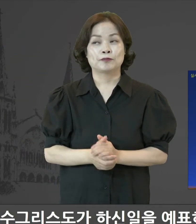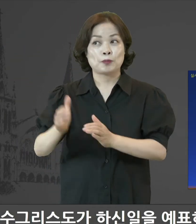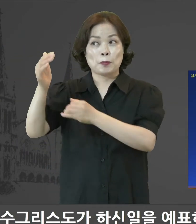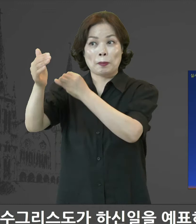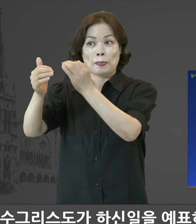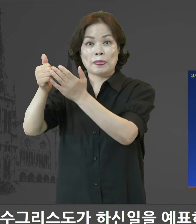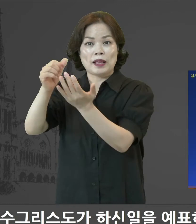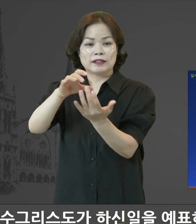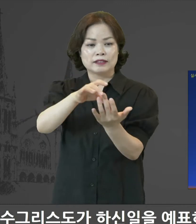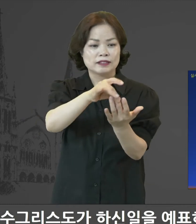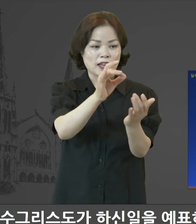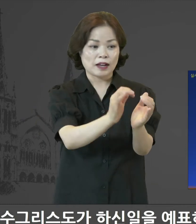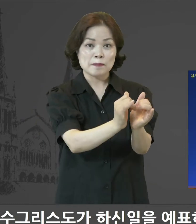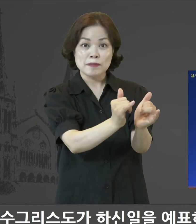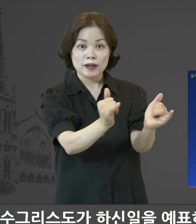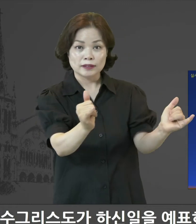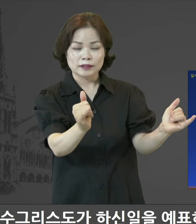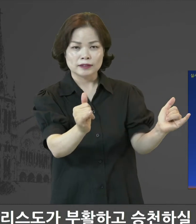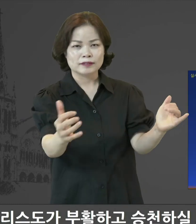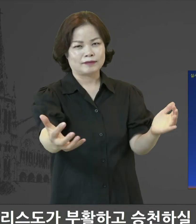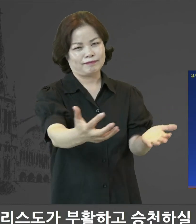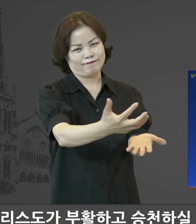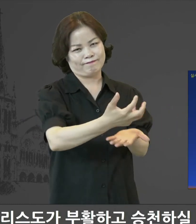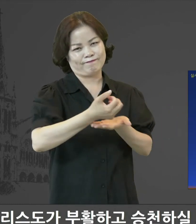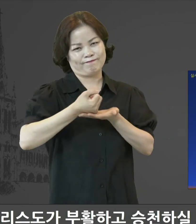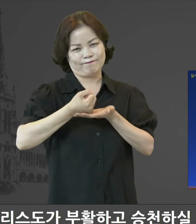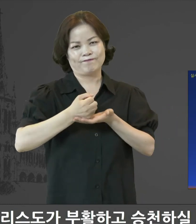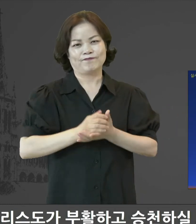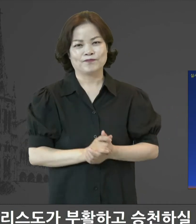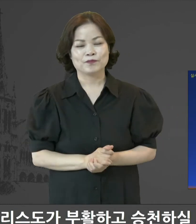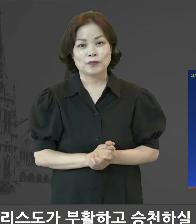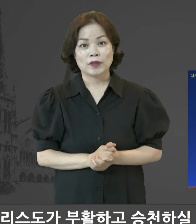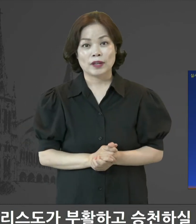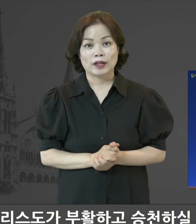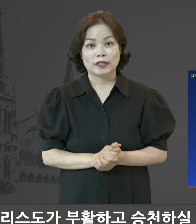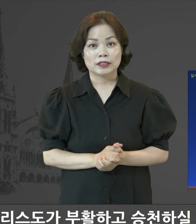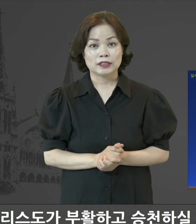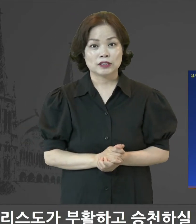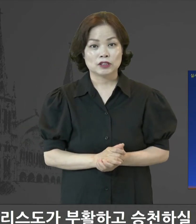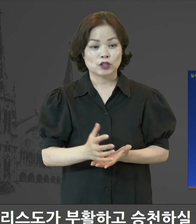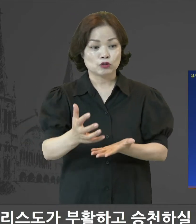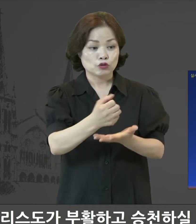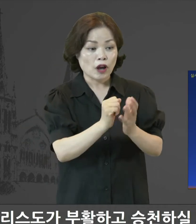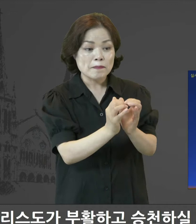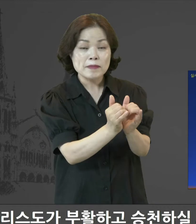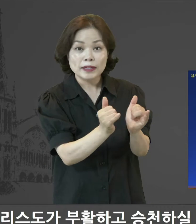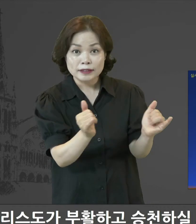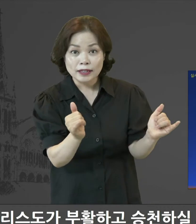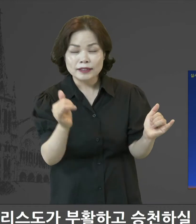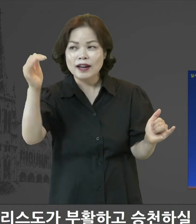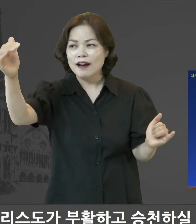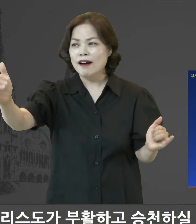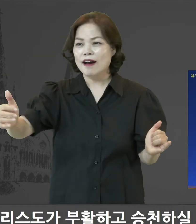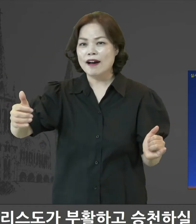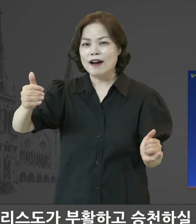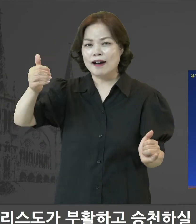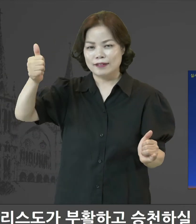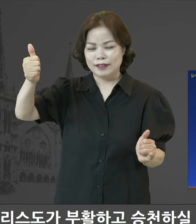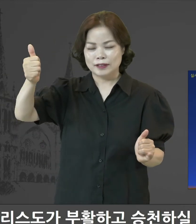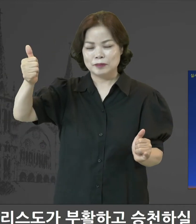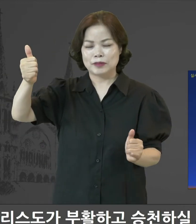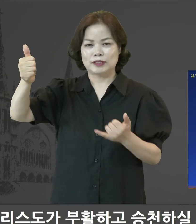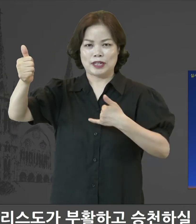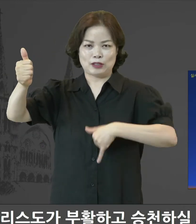하나님의 택한 백성들을 취하셨다는 겁니다. 그래서 그 취한 백성을 하나님 것 삼으셨다는